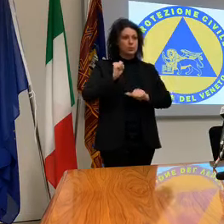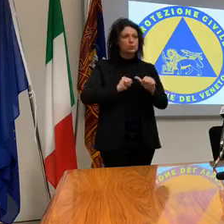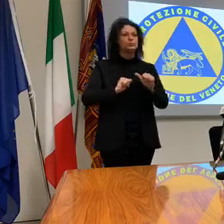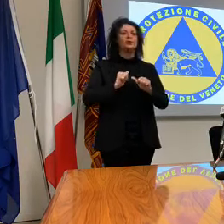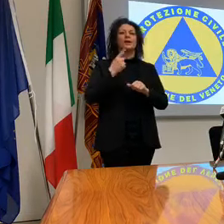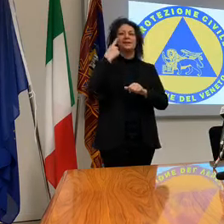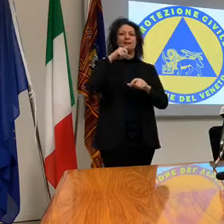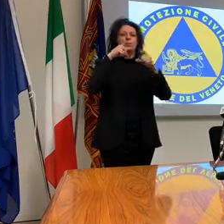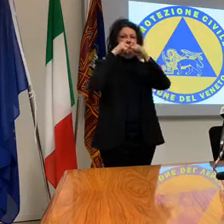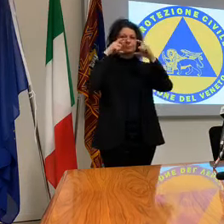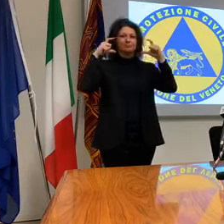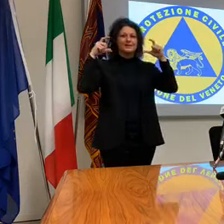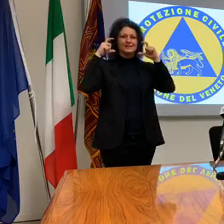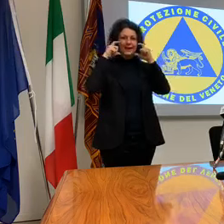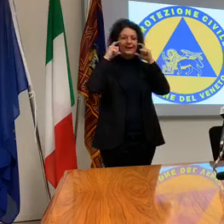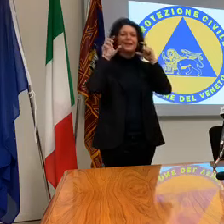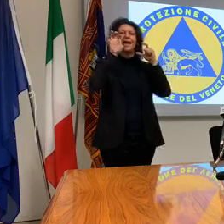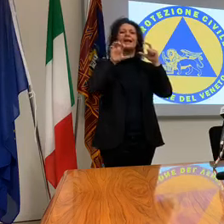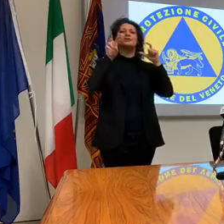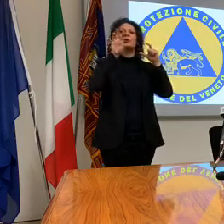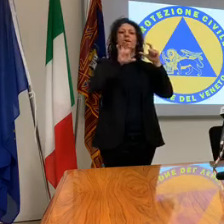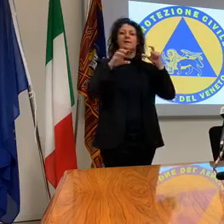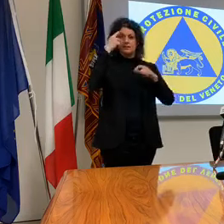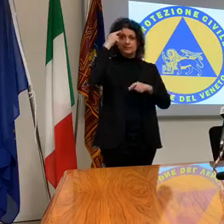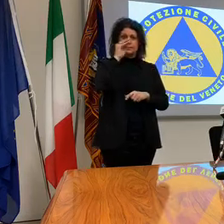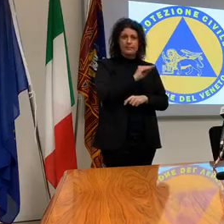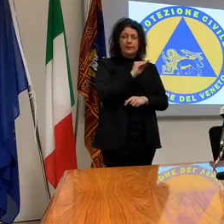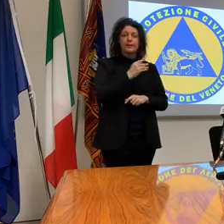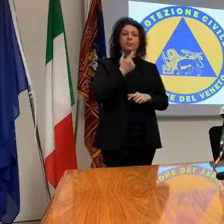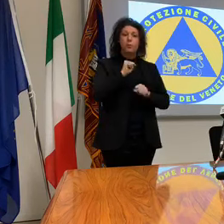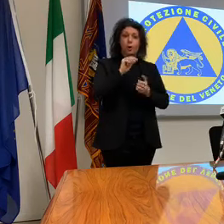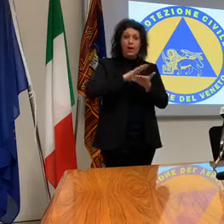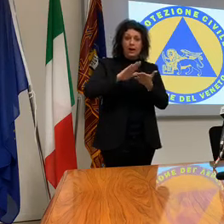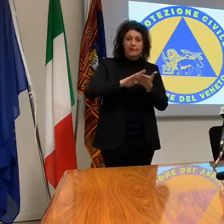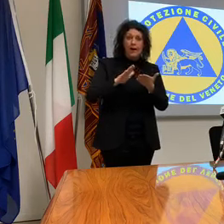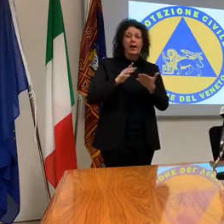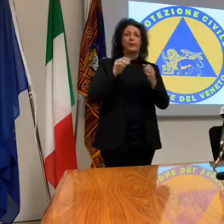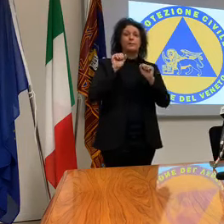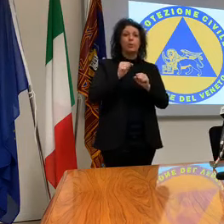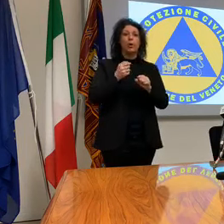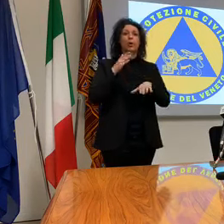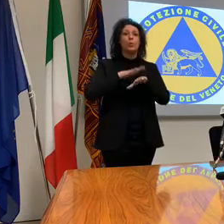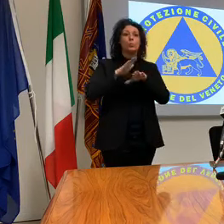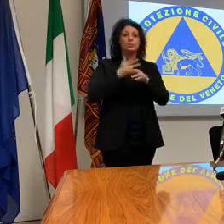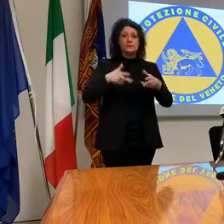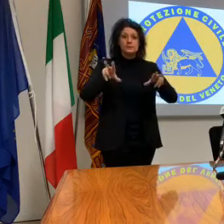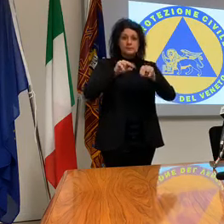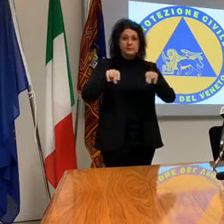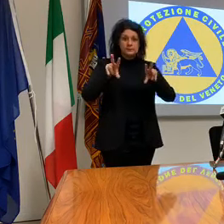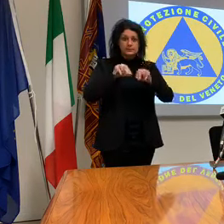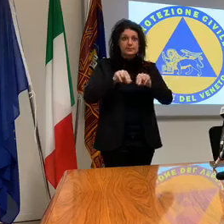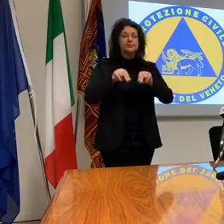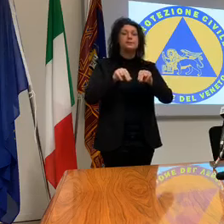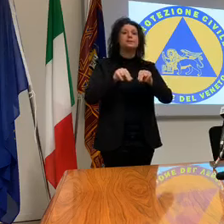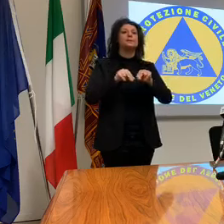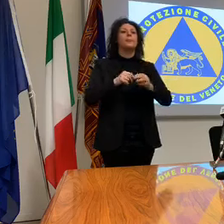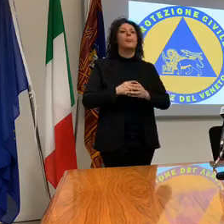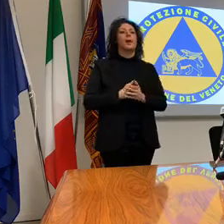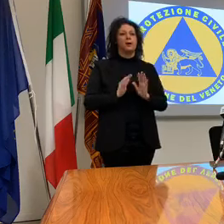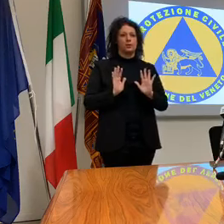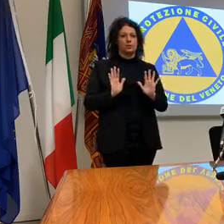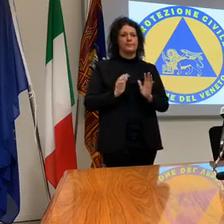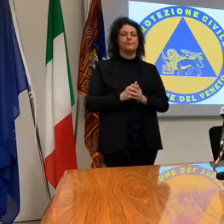lavabili, utilizzabili, si possono disinfettare, chiedono gentilmente ancora un dato. Le mascherine di grafica vendita, abbiamo sempre detto che non